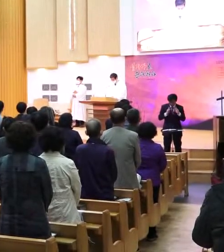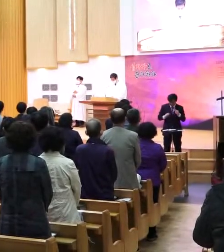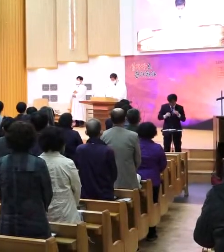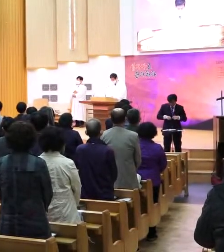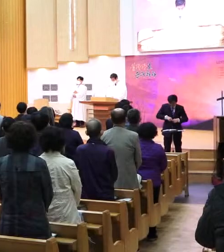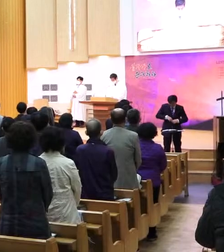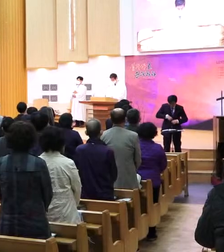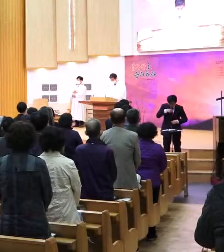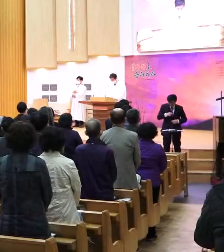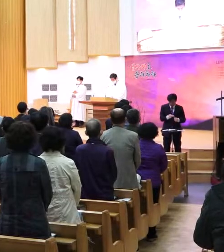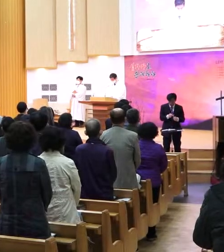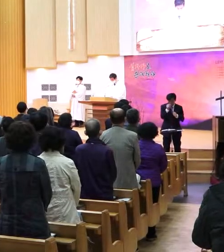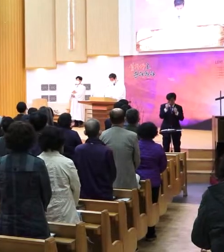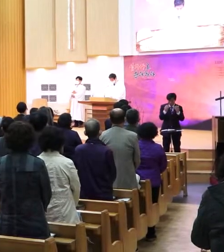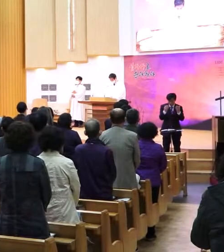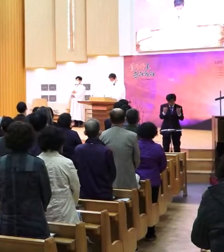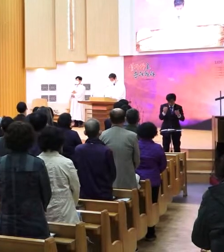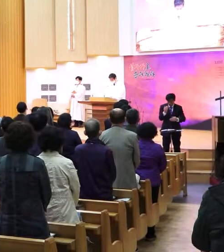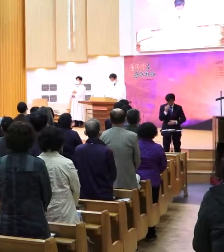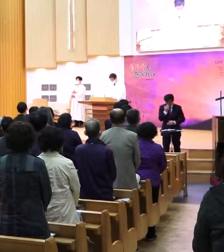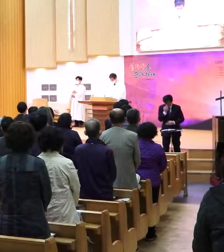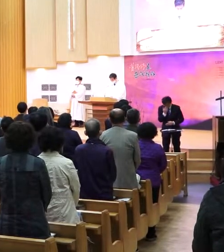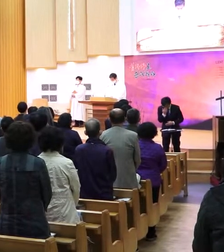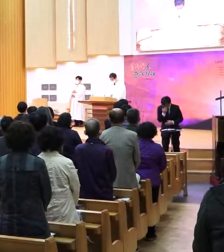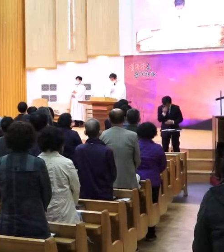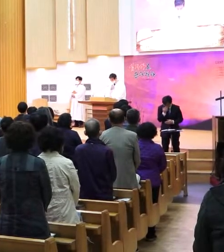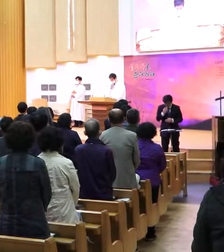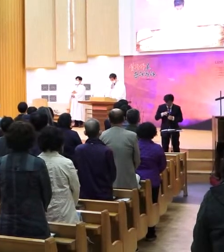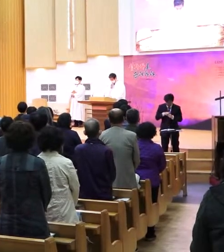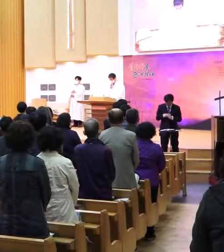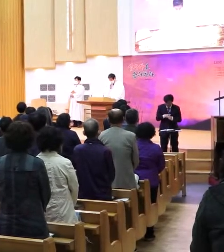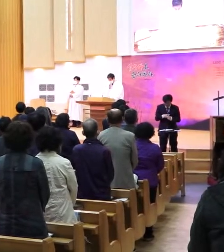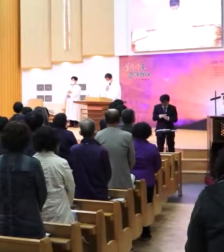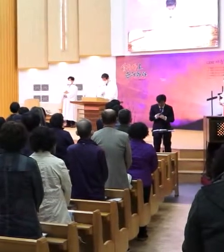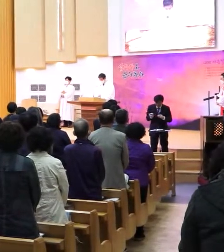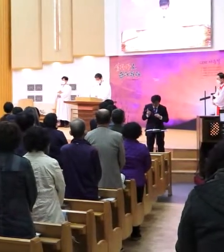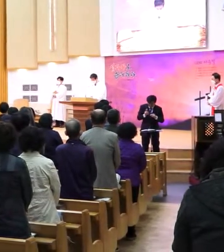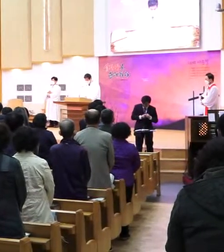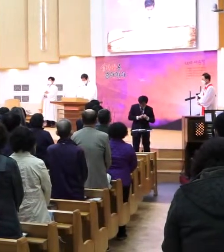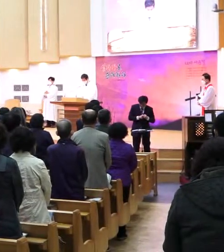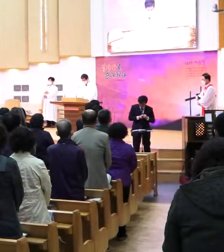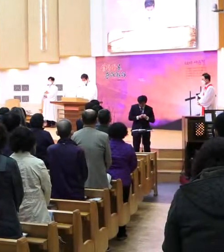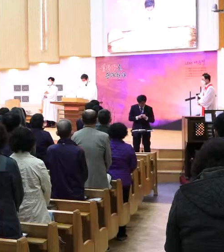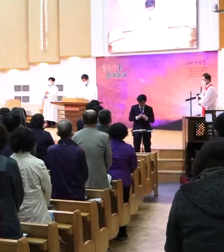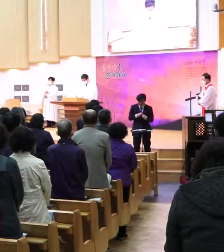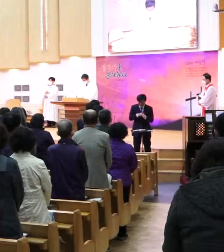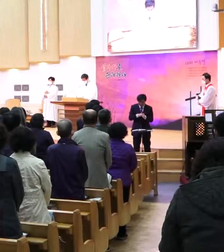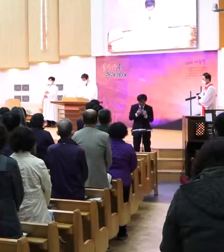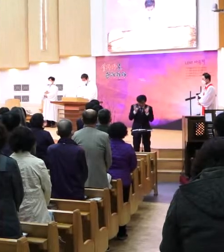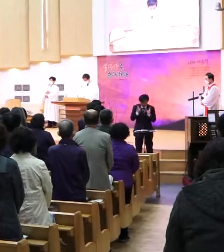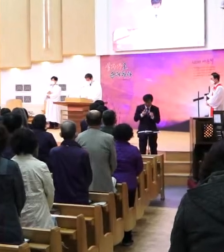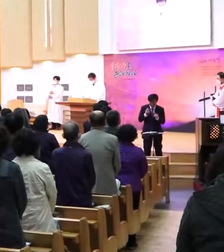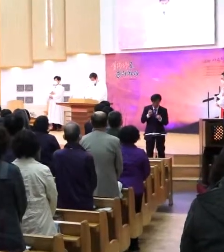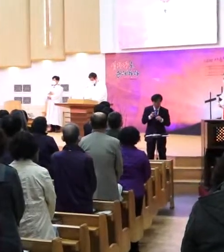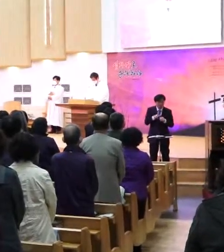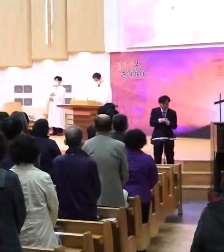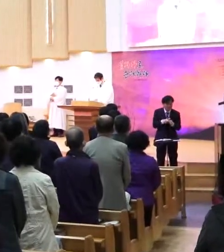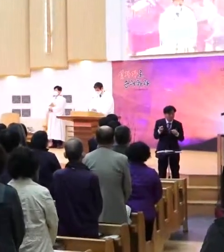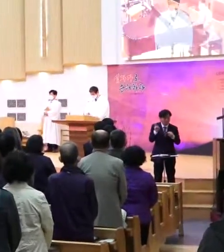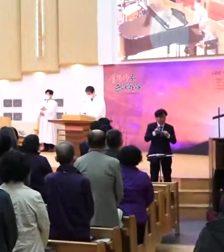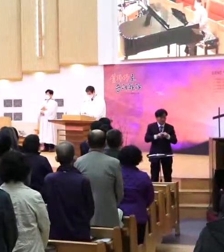베푸시며 겸손하여서 나귀를 타시나니 나귀의 작은 것 곧 나귀 새끼니라.